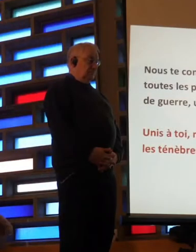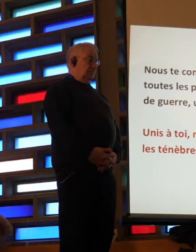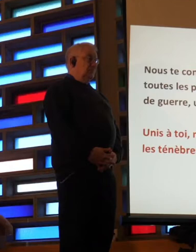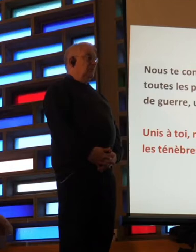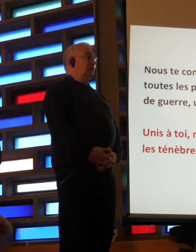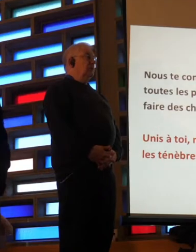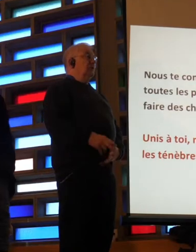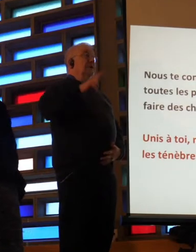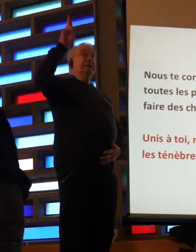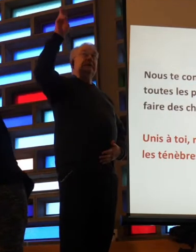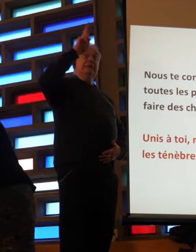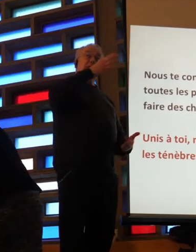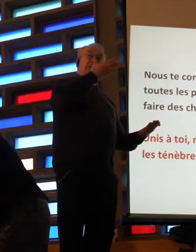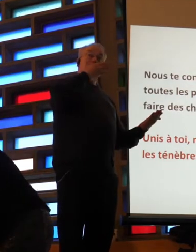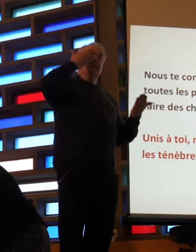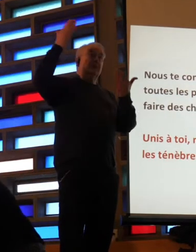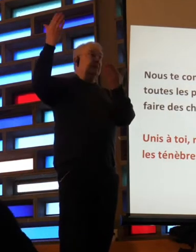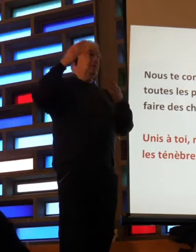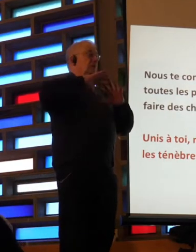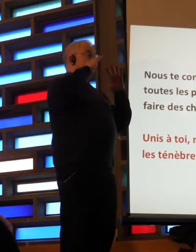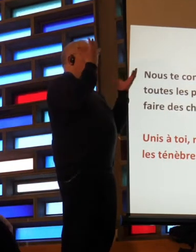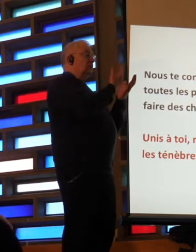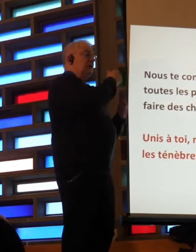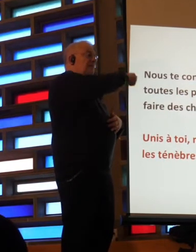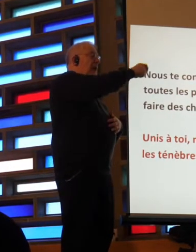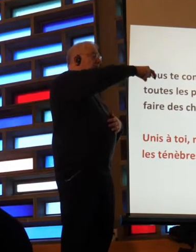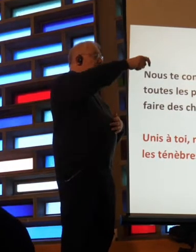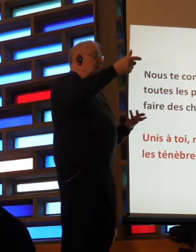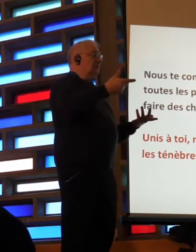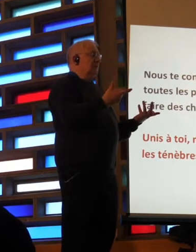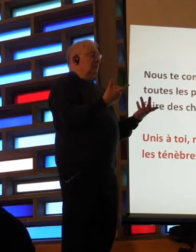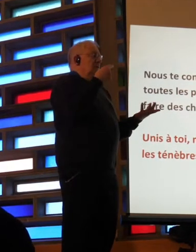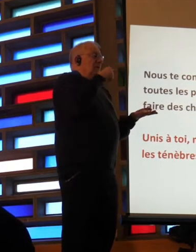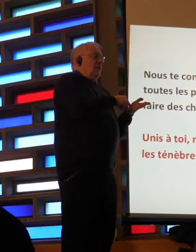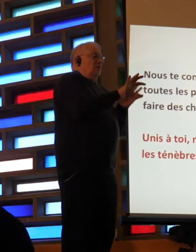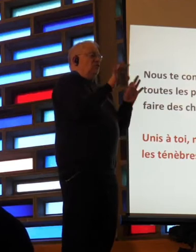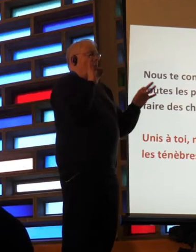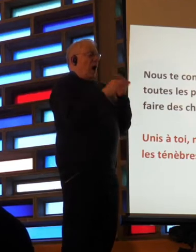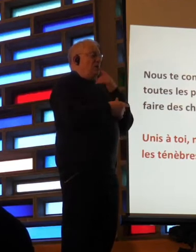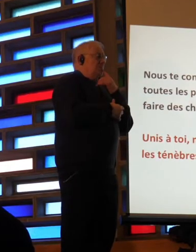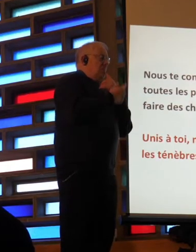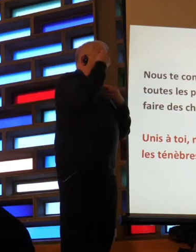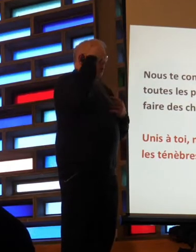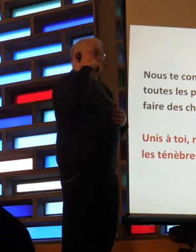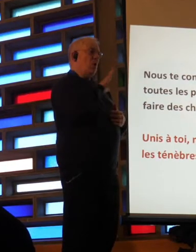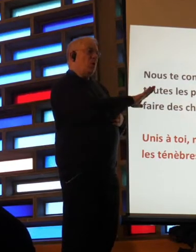Nous te confions, Seigneur, toutes les personnes qui doivent faire des choix pour eux et pour